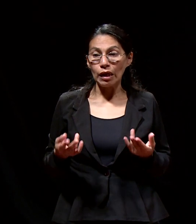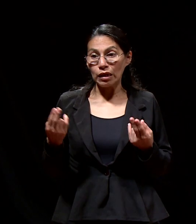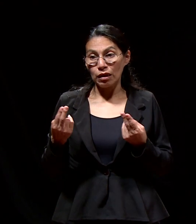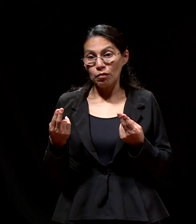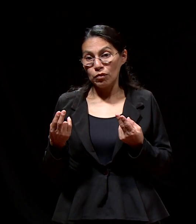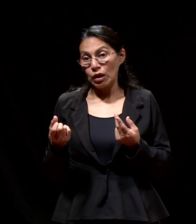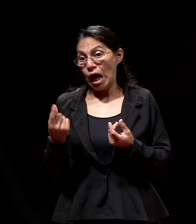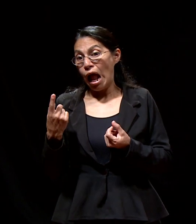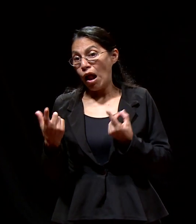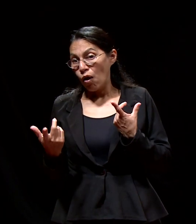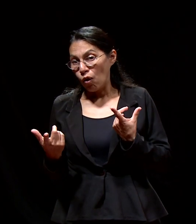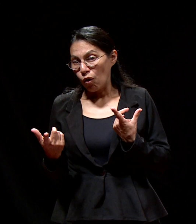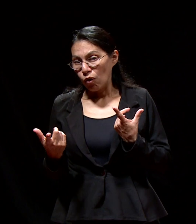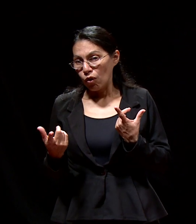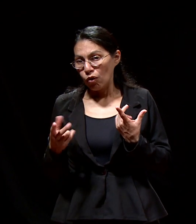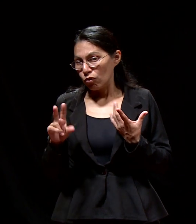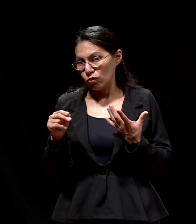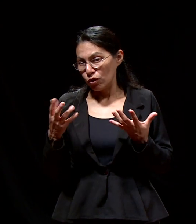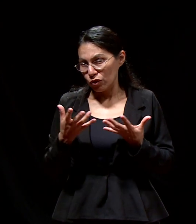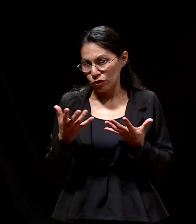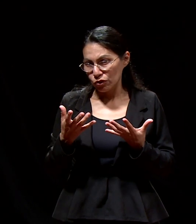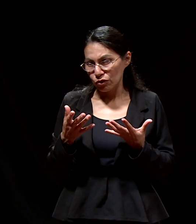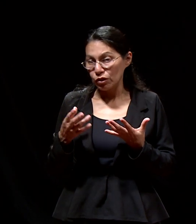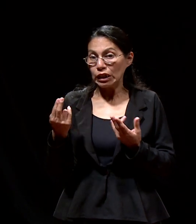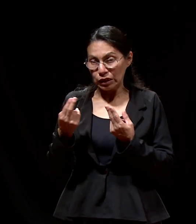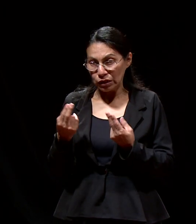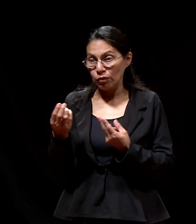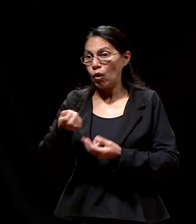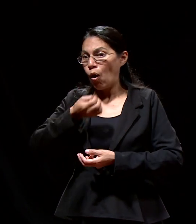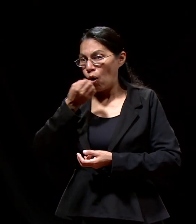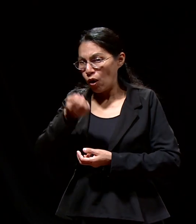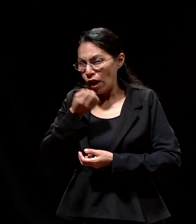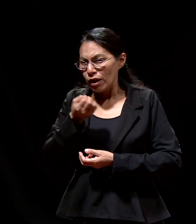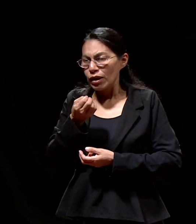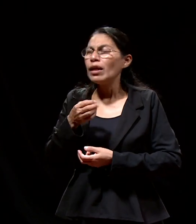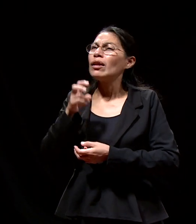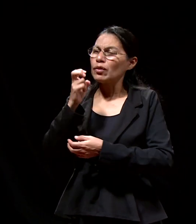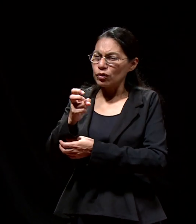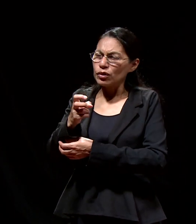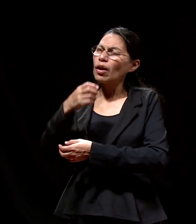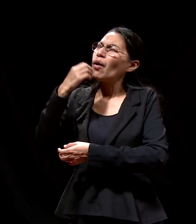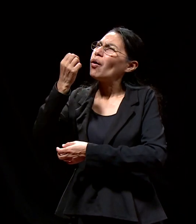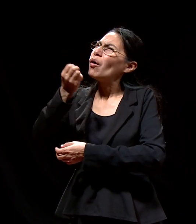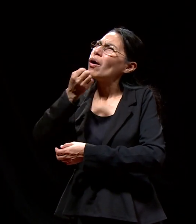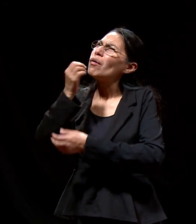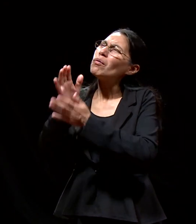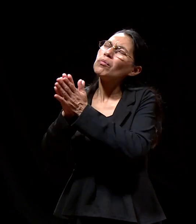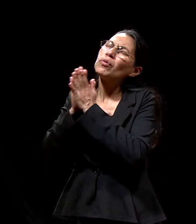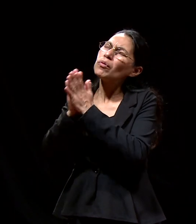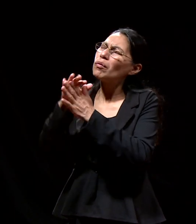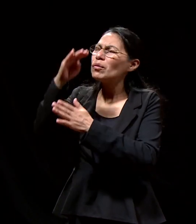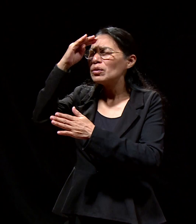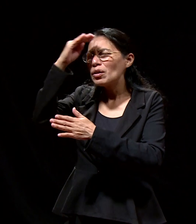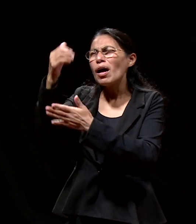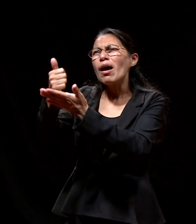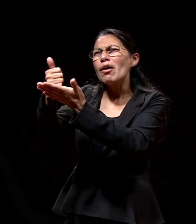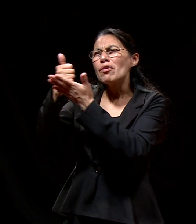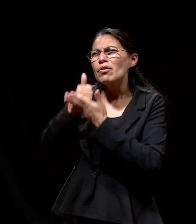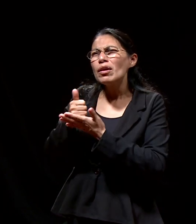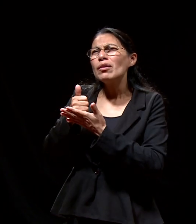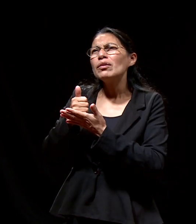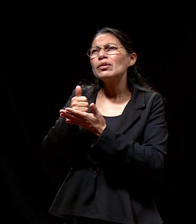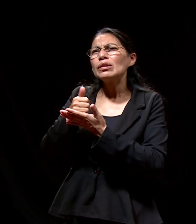cosa orar oramos le pedimos a Dios que nos ayudarán a encontrar